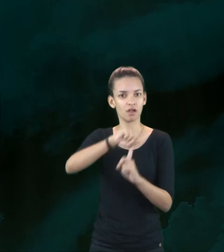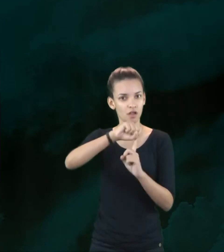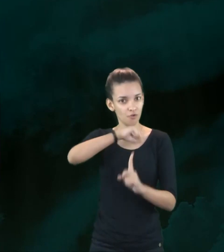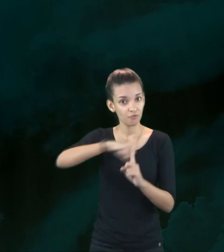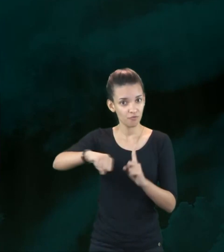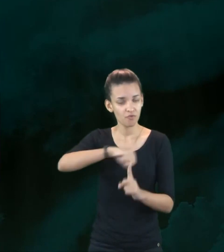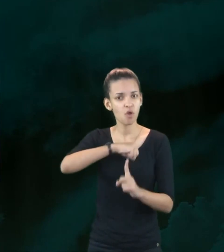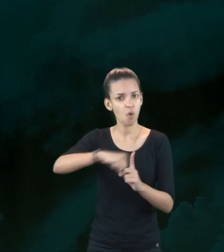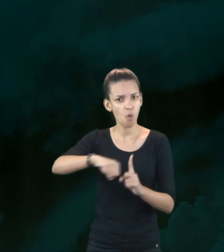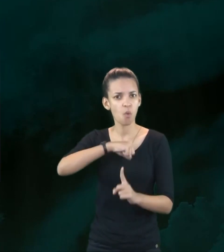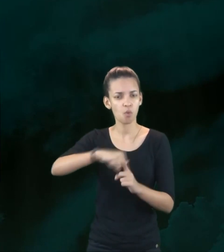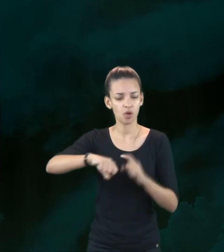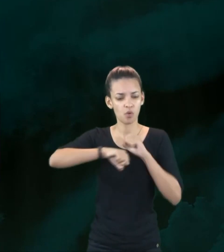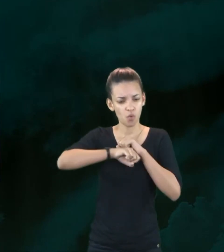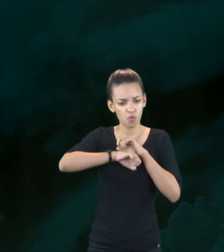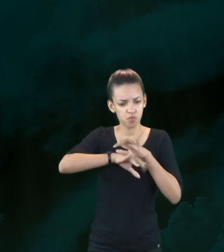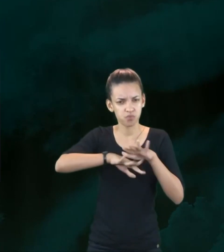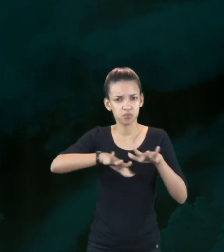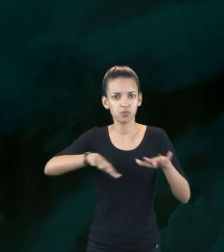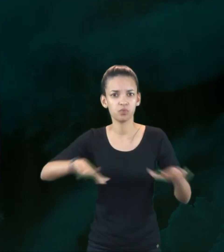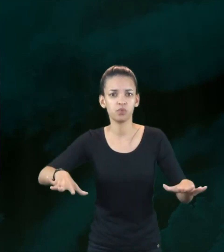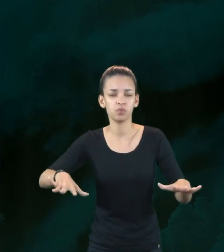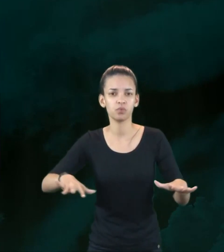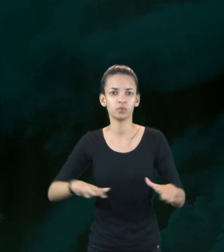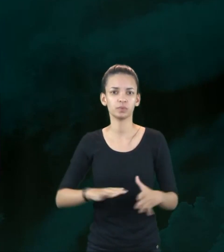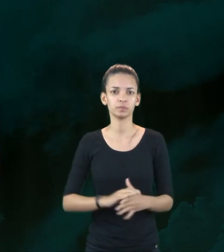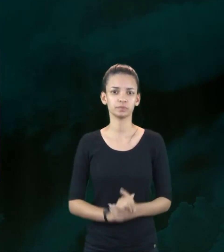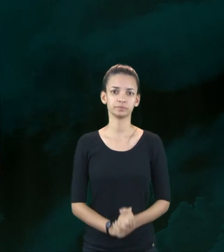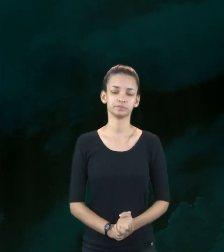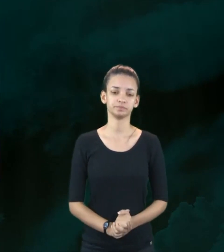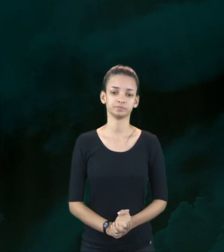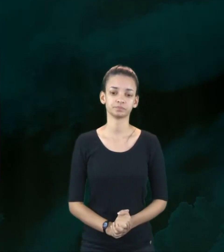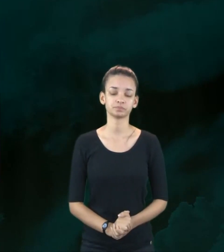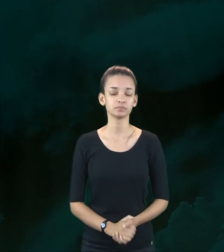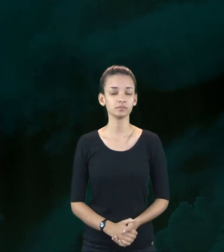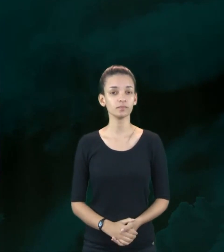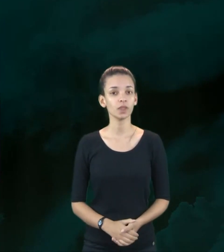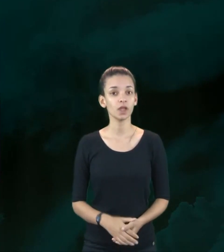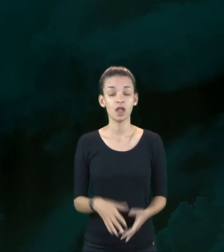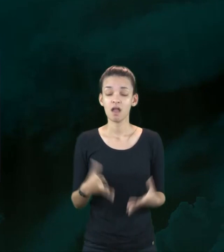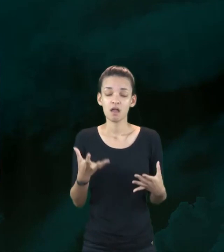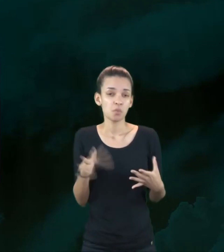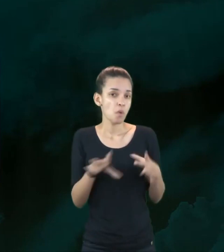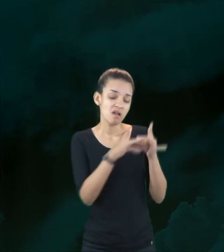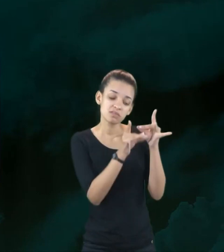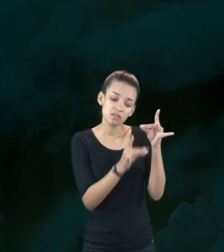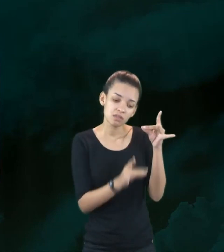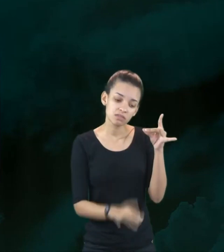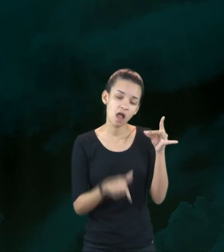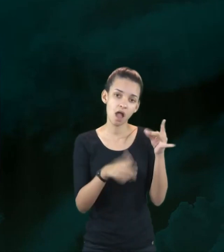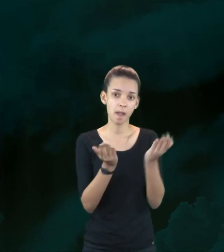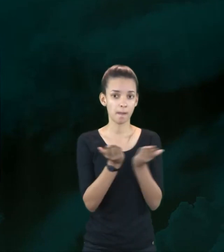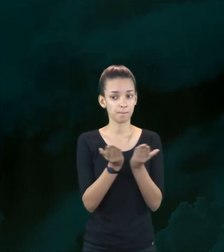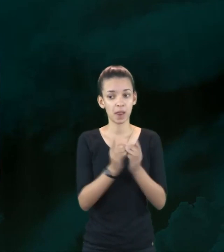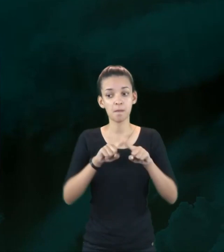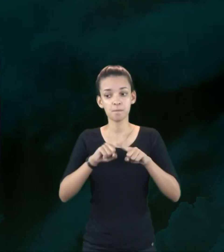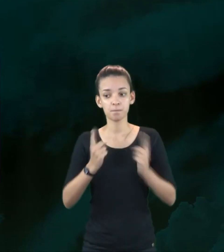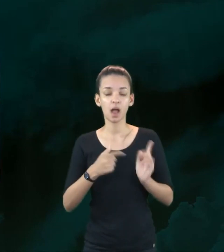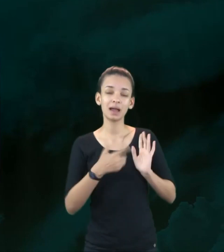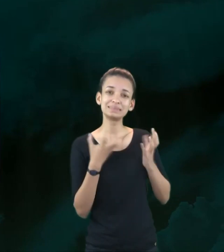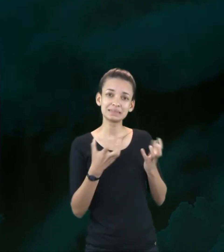na Bíblia, mas nós temos outras informações, né, que dizem que esse tempo aqui foi um